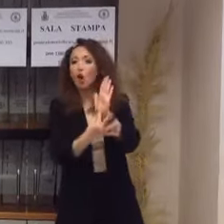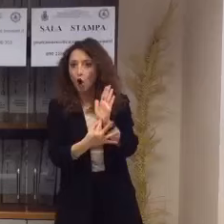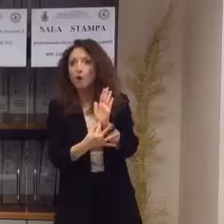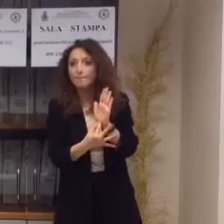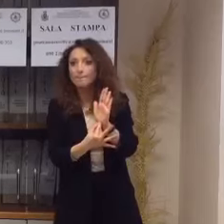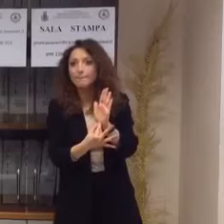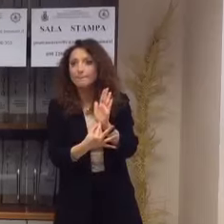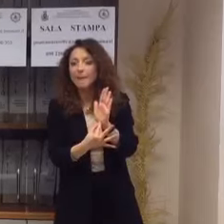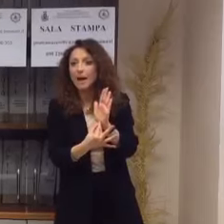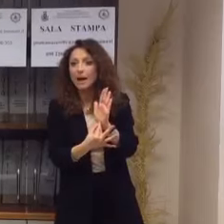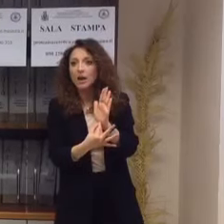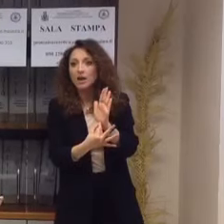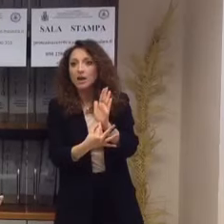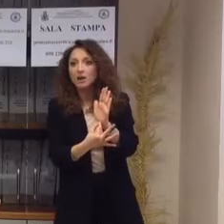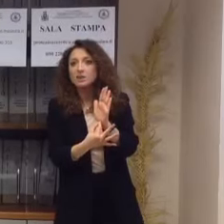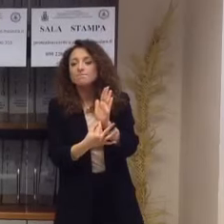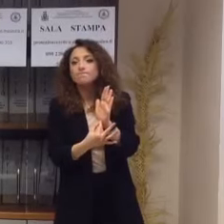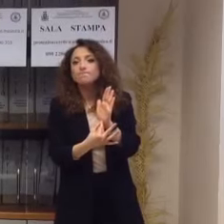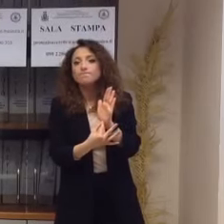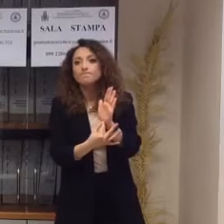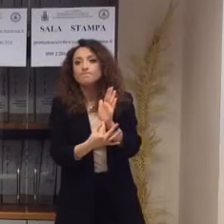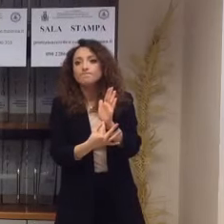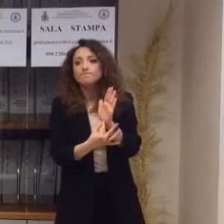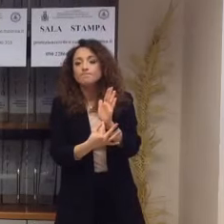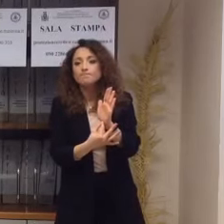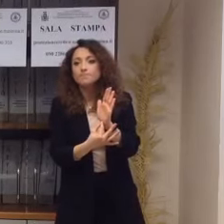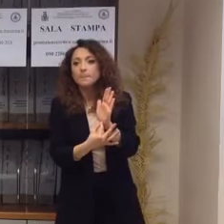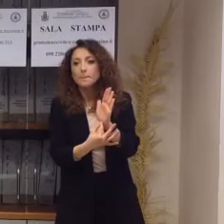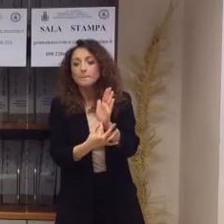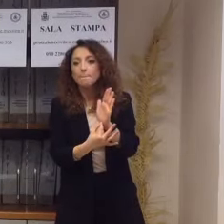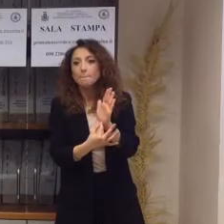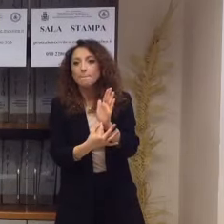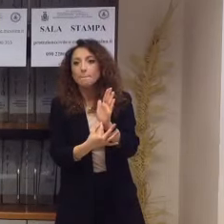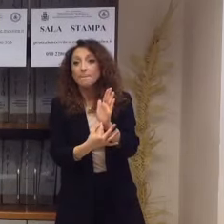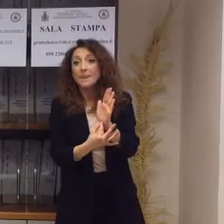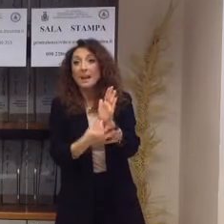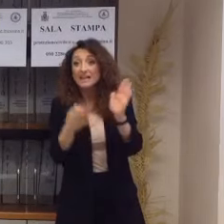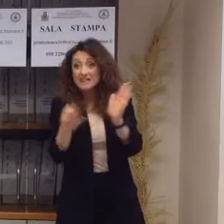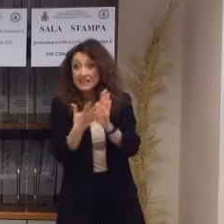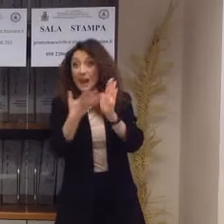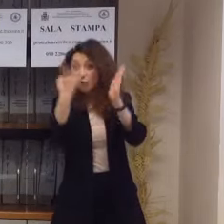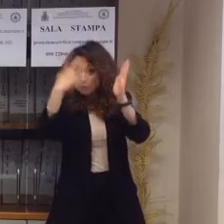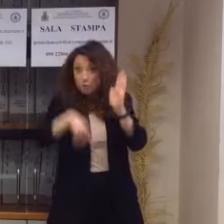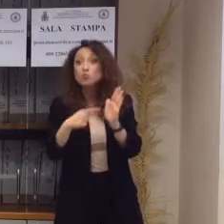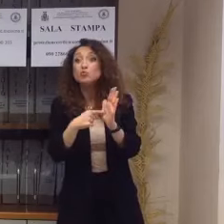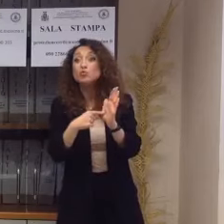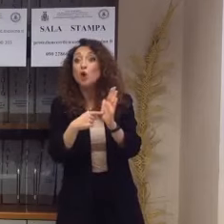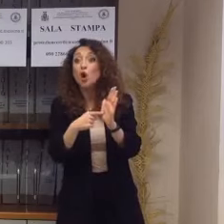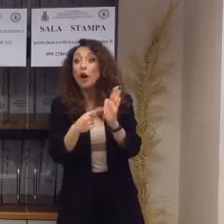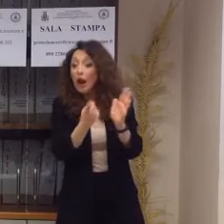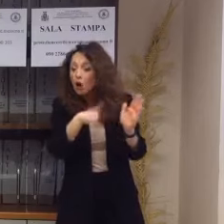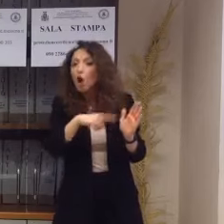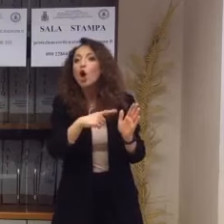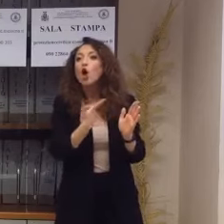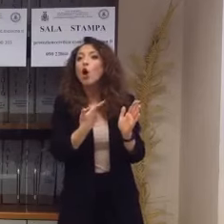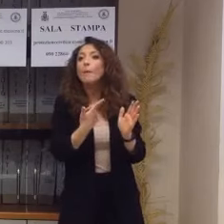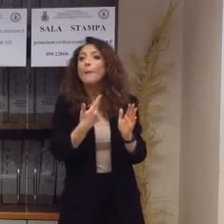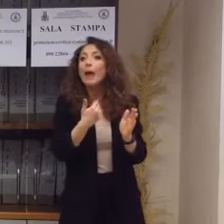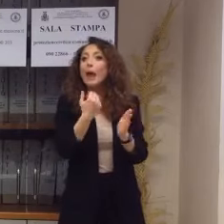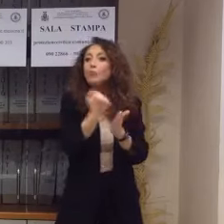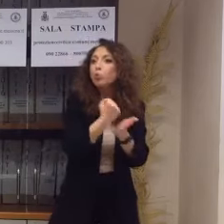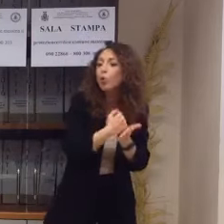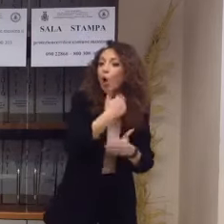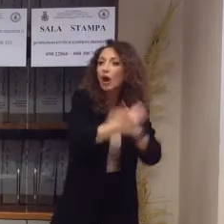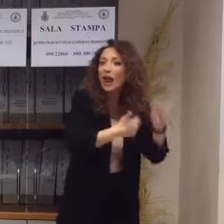noi ammazziamo la burocrazia e soprattutto riusciamo a dare quella risposta che il territorio vuole, che i